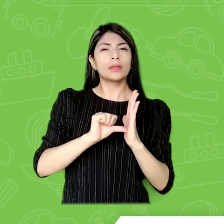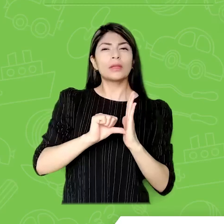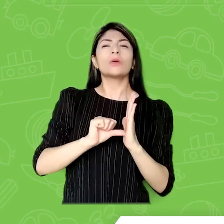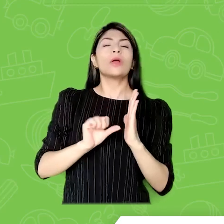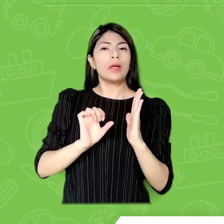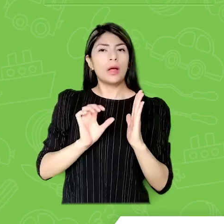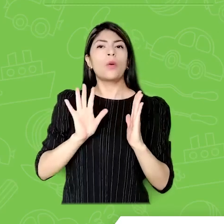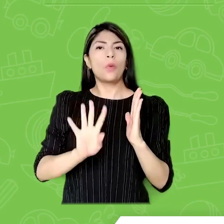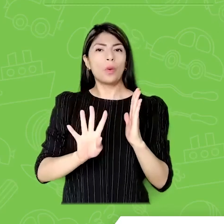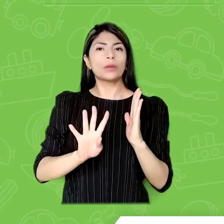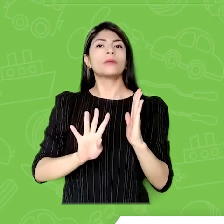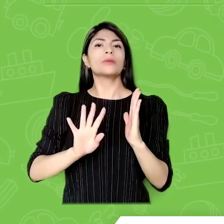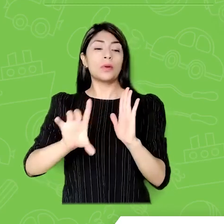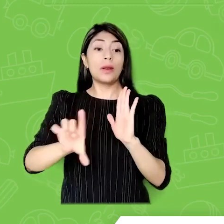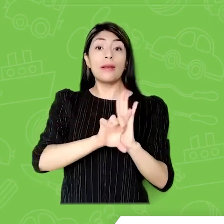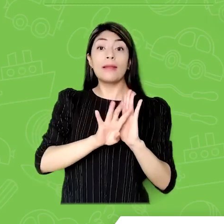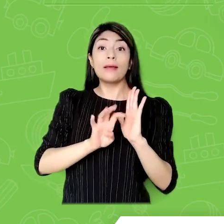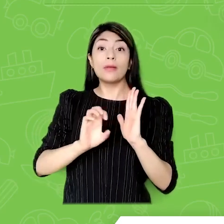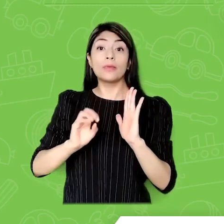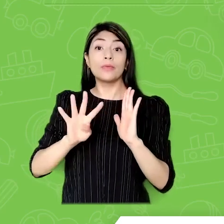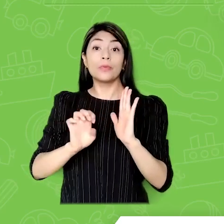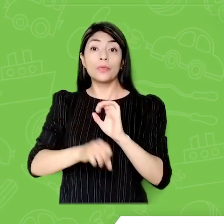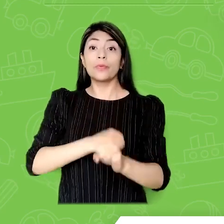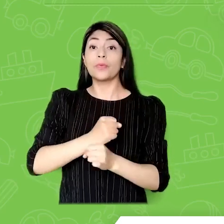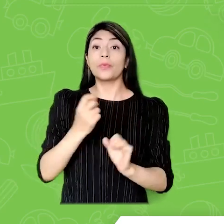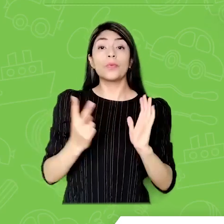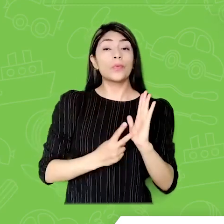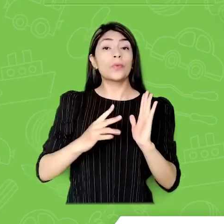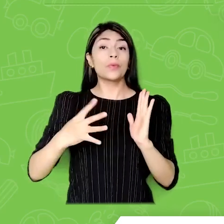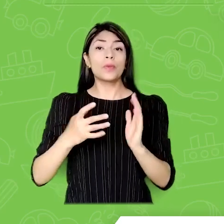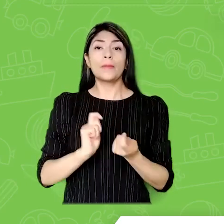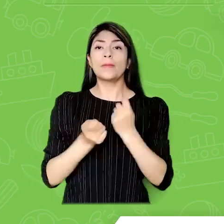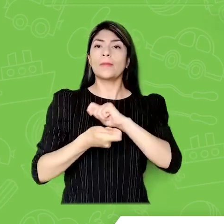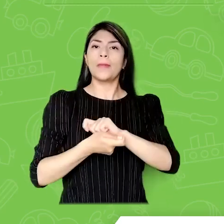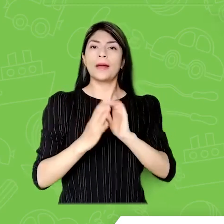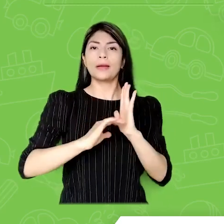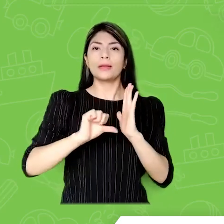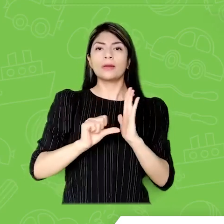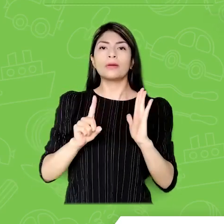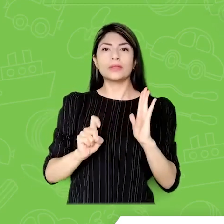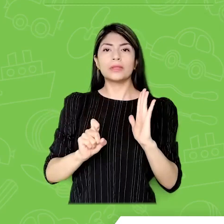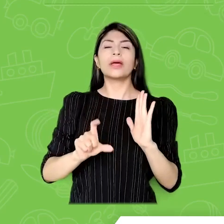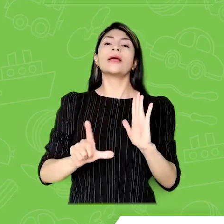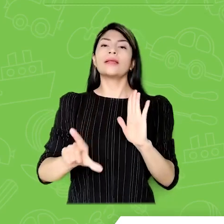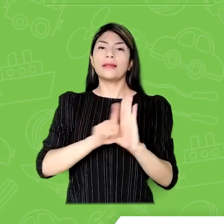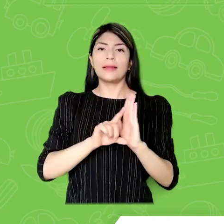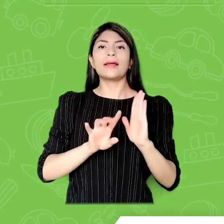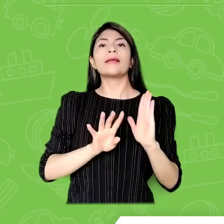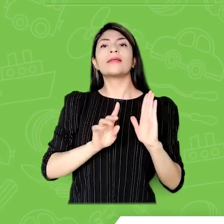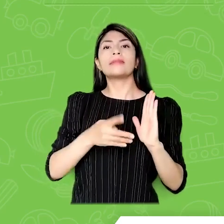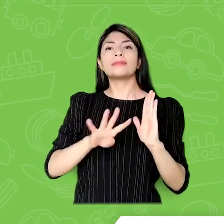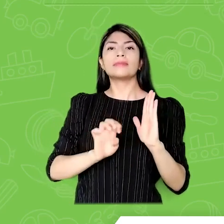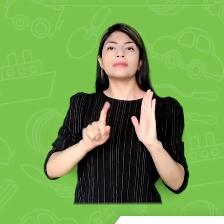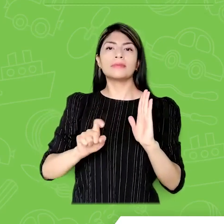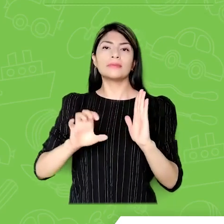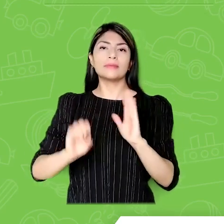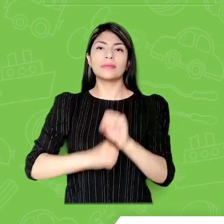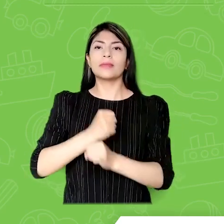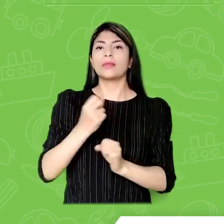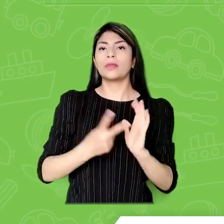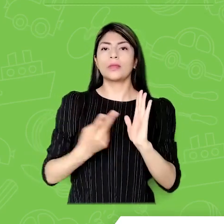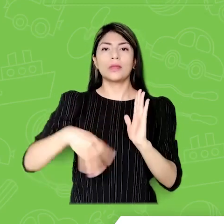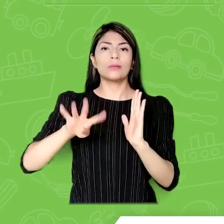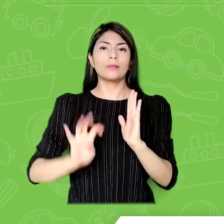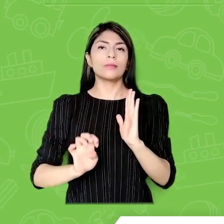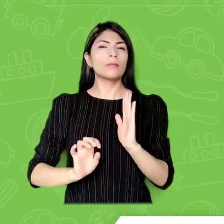Ley 909 de 2004, modificado por el artículo 6 de la Ley 1960 de 2019,